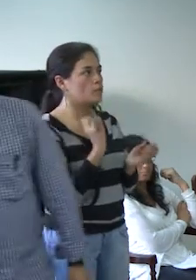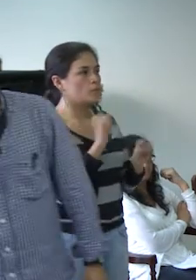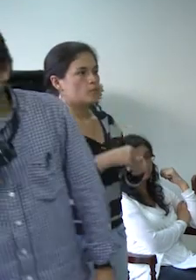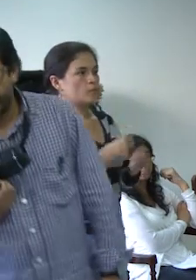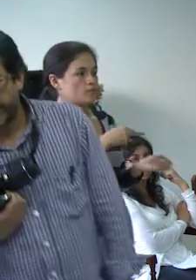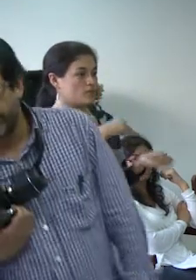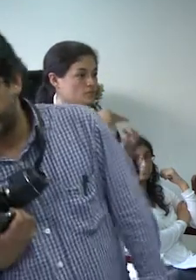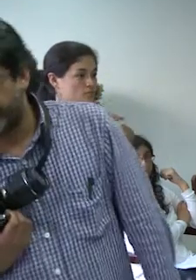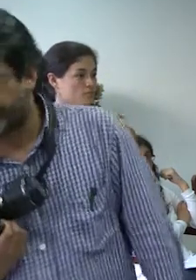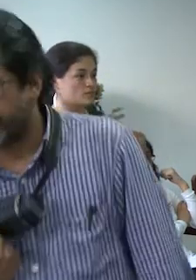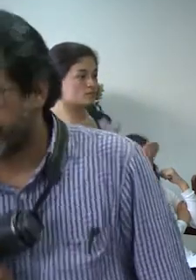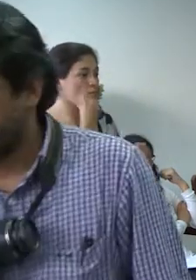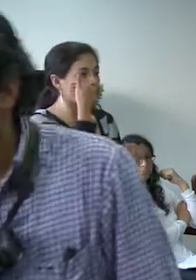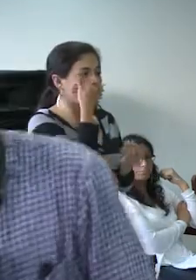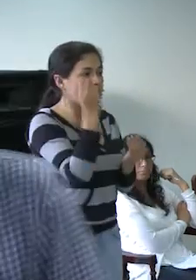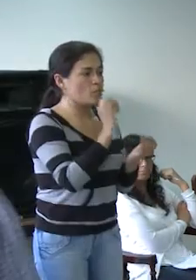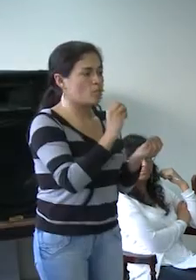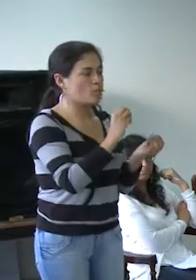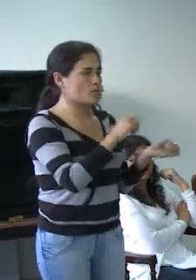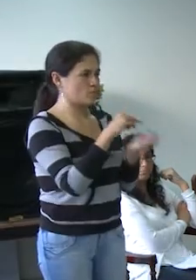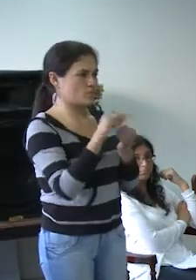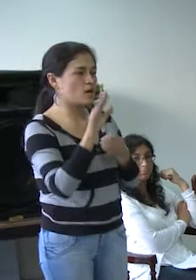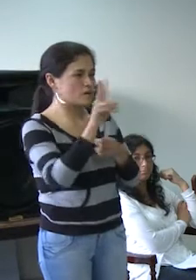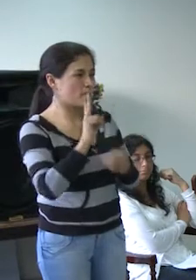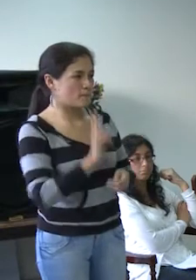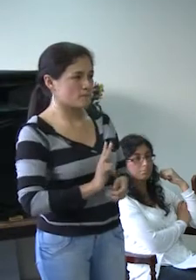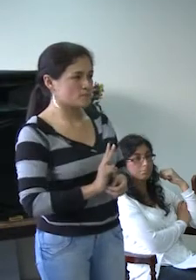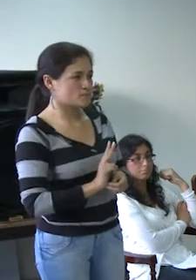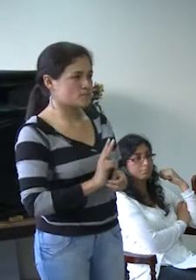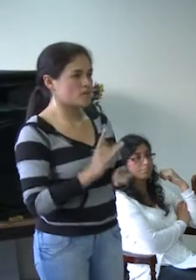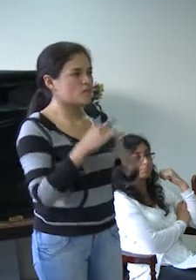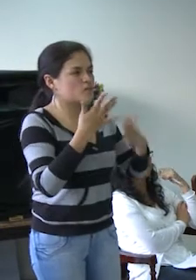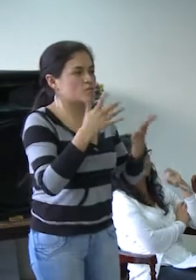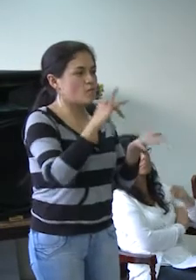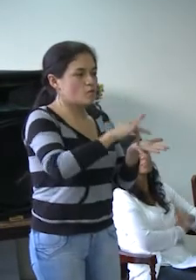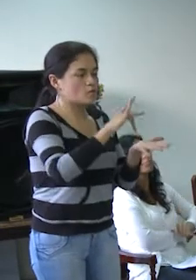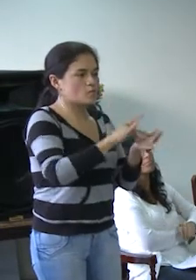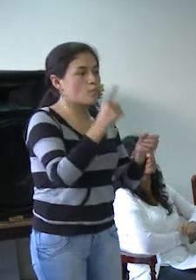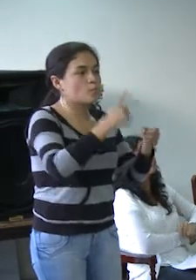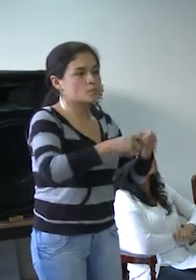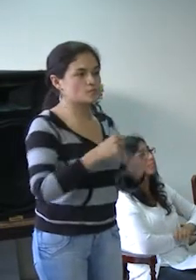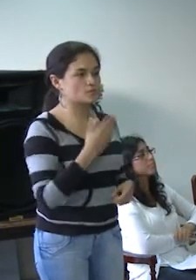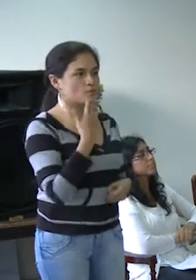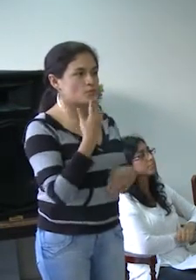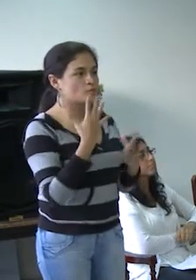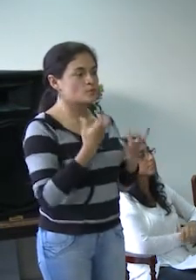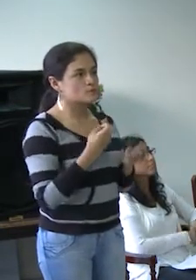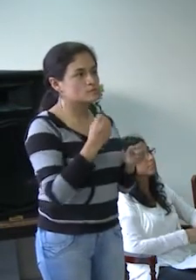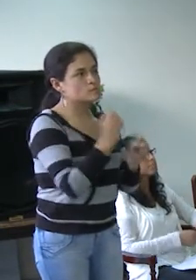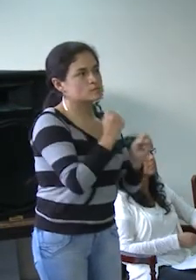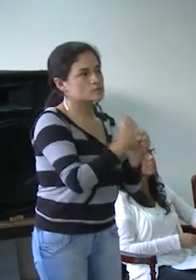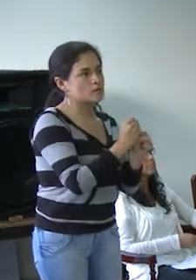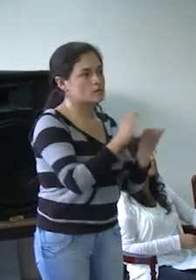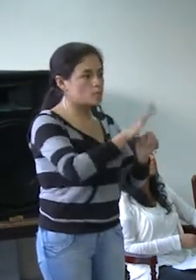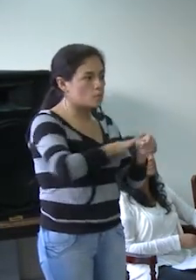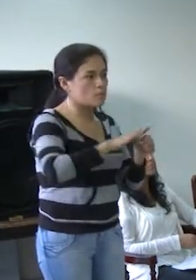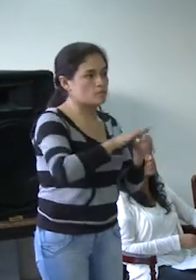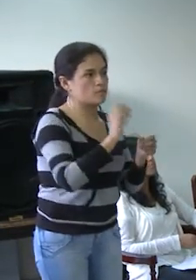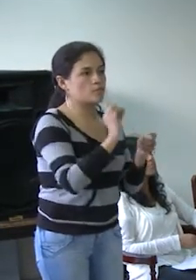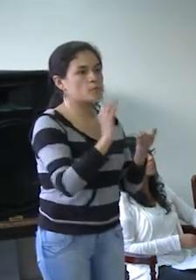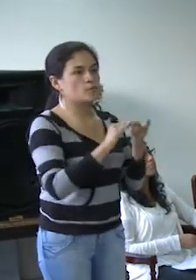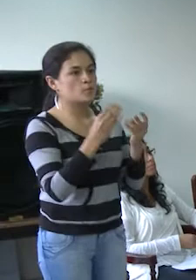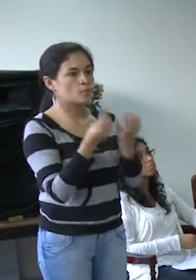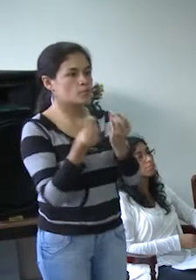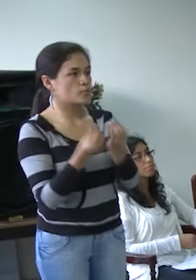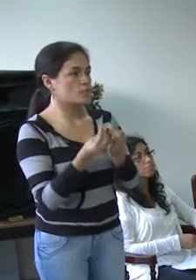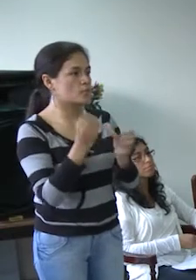de adultos o comunitaria, no me acuerdo cómo se llamaba ya, sino que escribía ya un proyecto, es decir, estoy en el trabajo barrial de no sé cuánto, o con las señoras de no